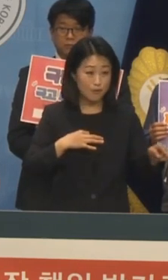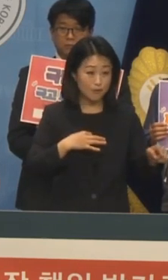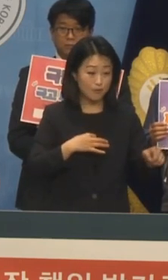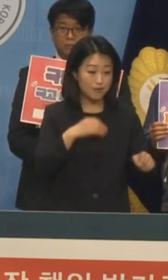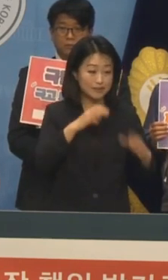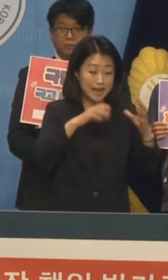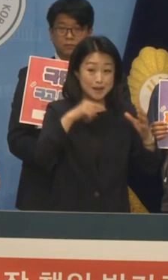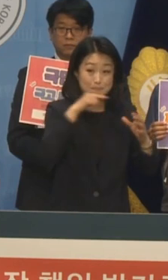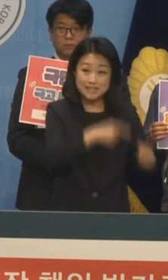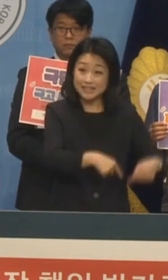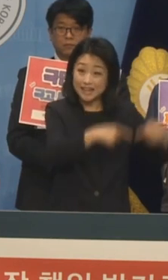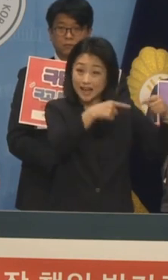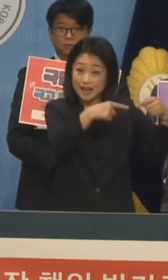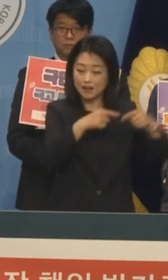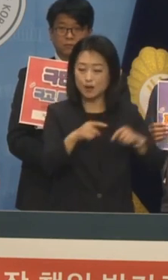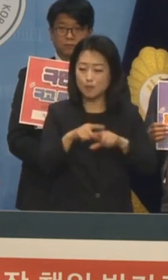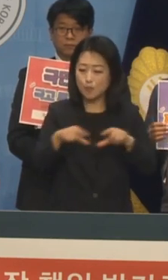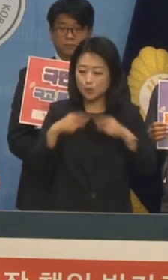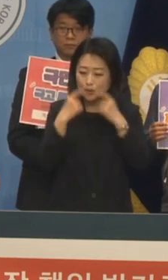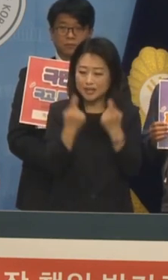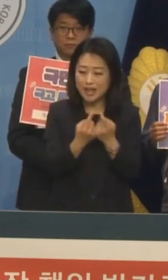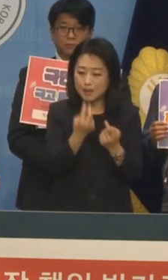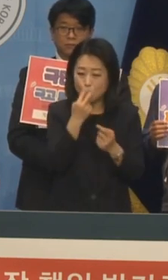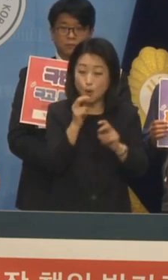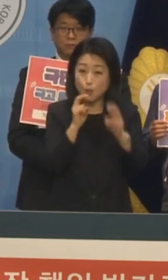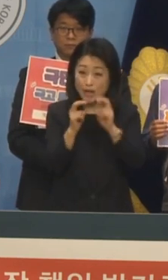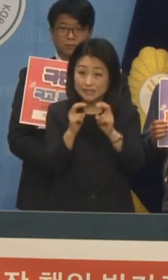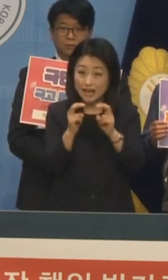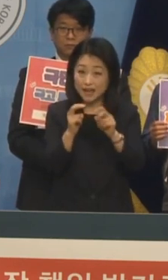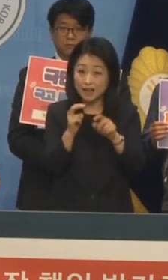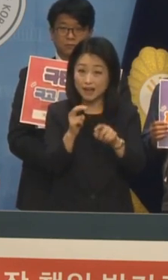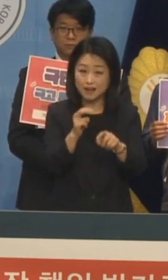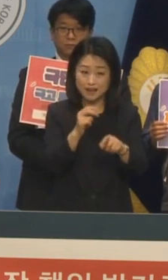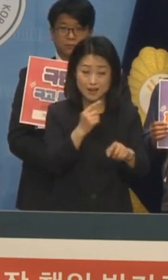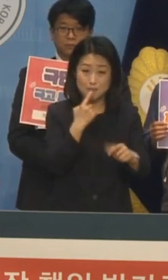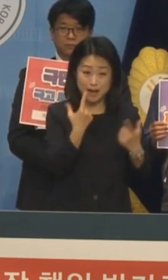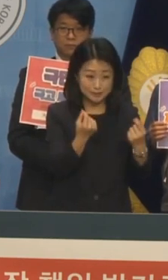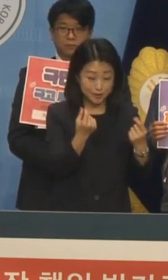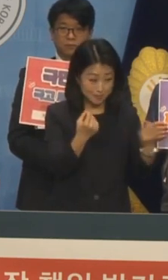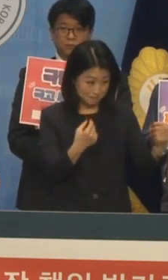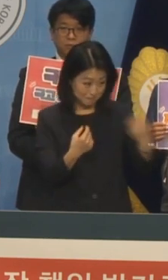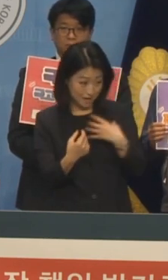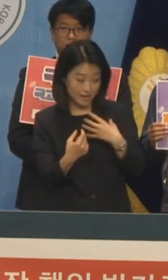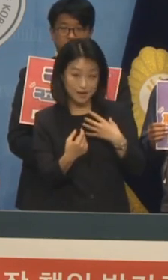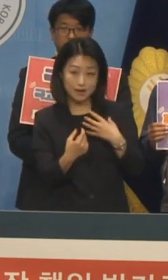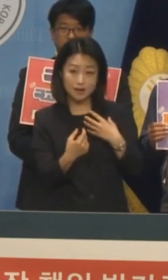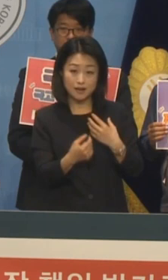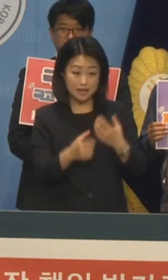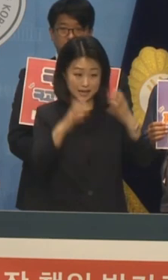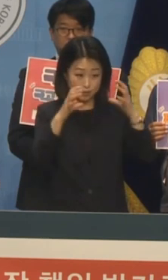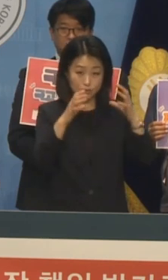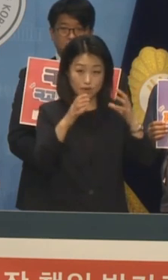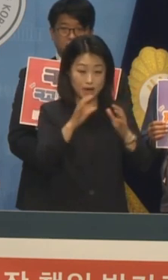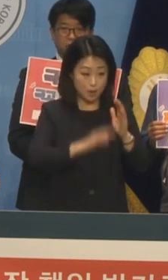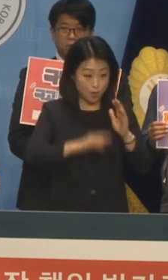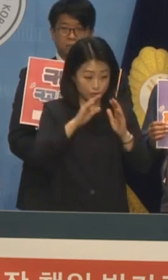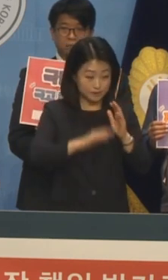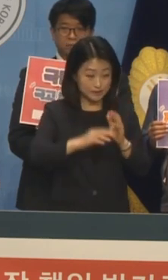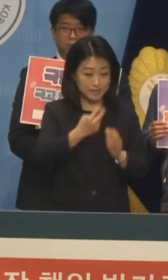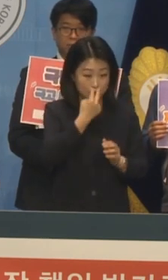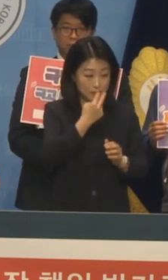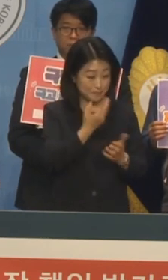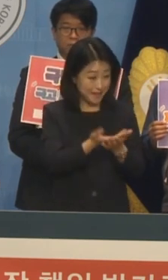댑니까? 민간보험업체나 쓸 수 있는 용어를 공적연금에서 들이대고 있으면서 연금개혁을 못하겠다고 하고